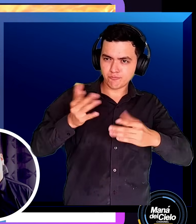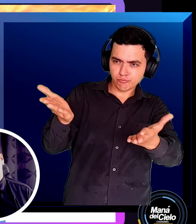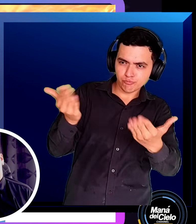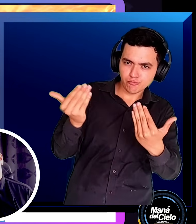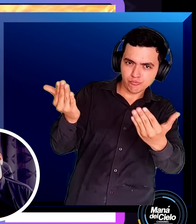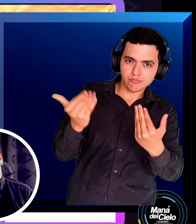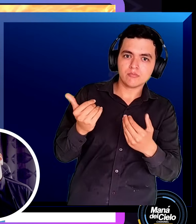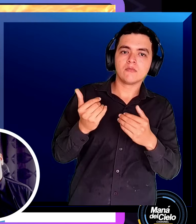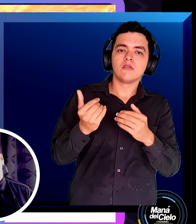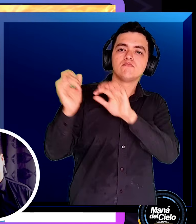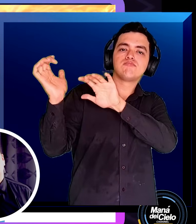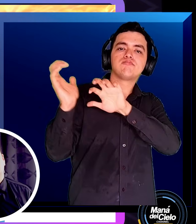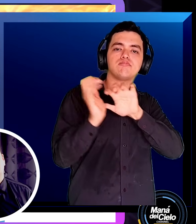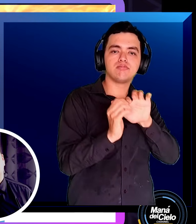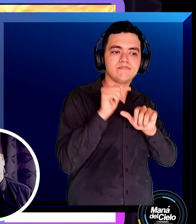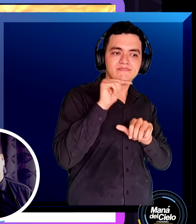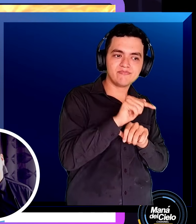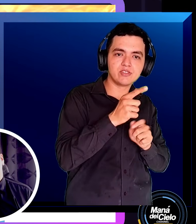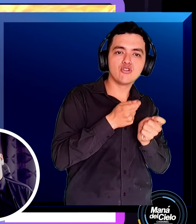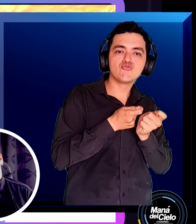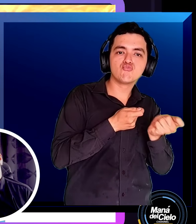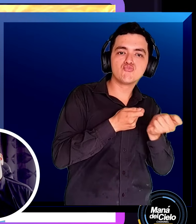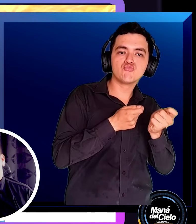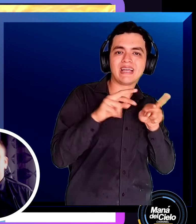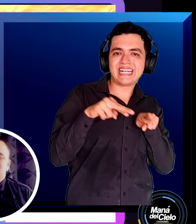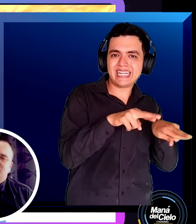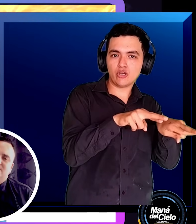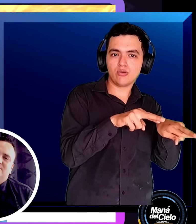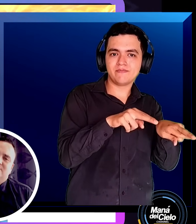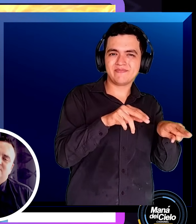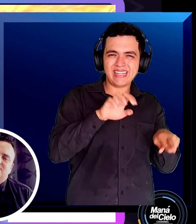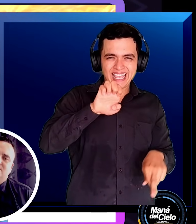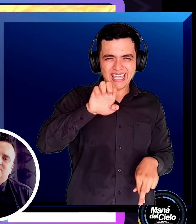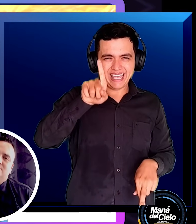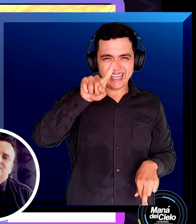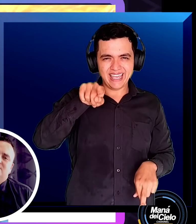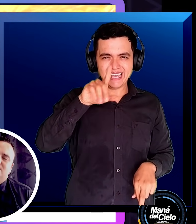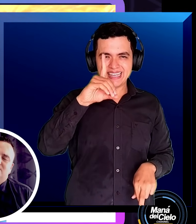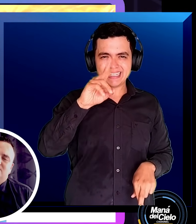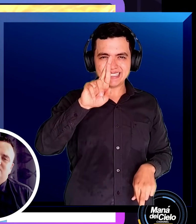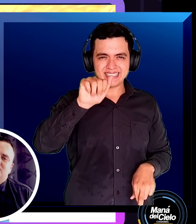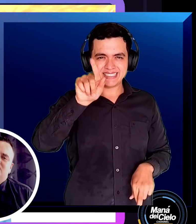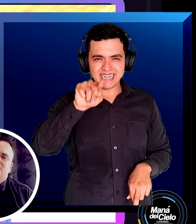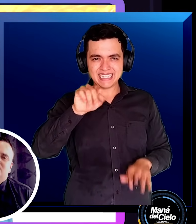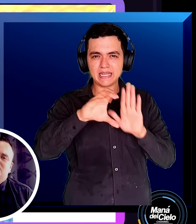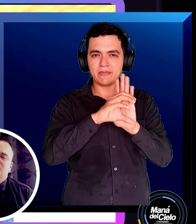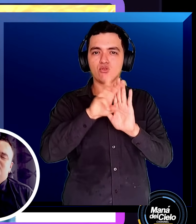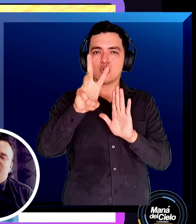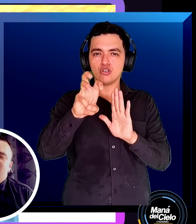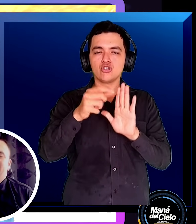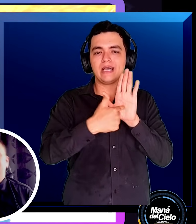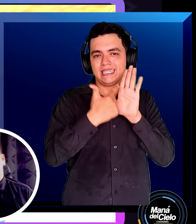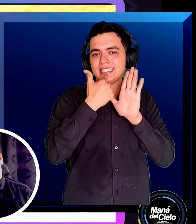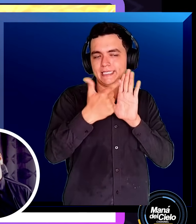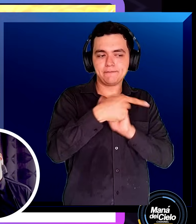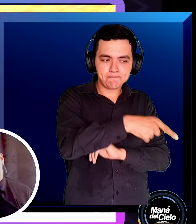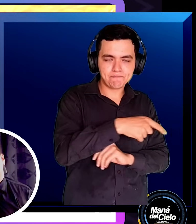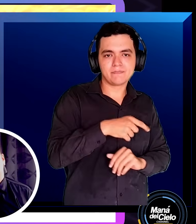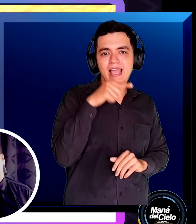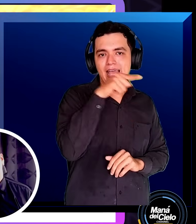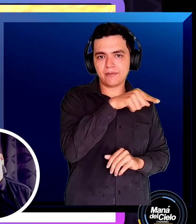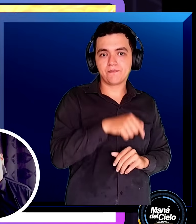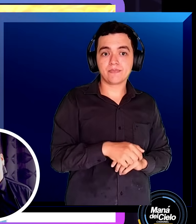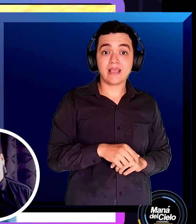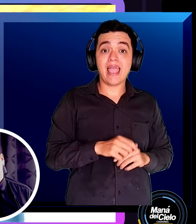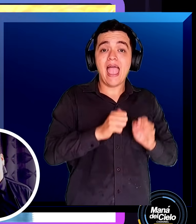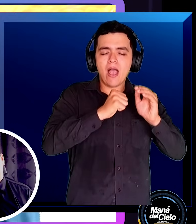El solo hecho, la sola presencia de esos soldados que yo tengo, la sola presencia de esos carruajes, alejan a cualquiera. Pero ¿sabe qué dijo